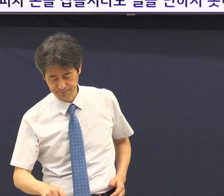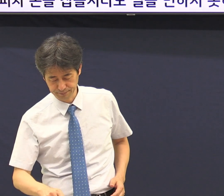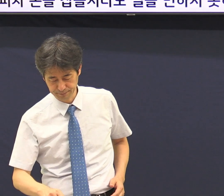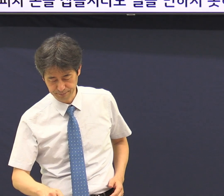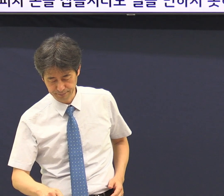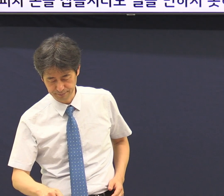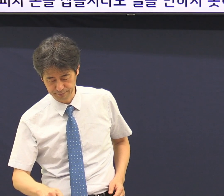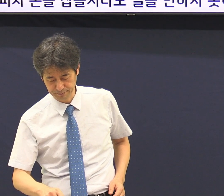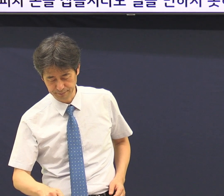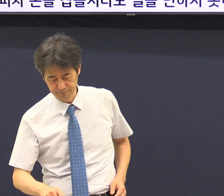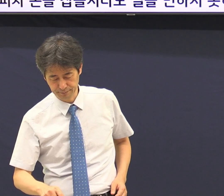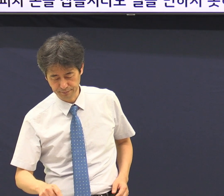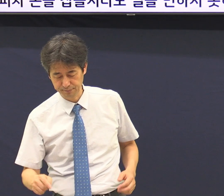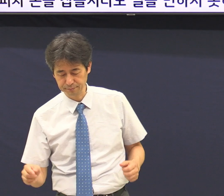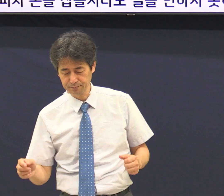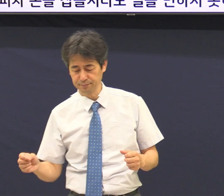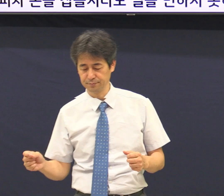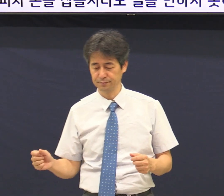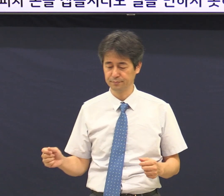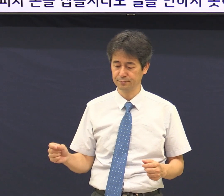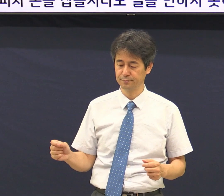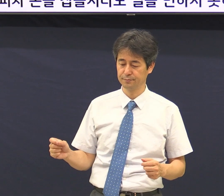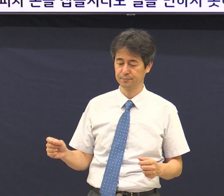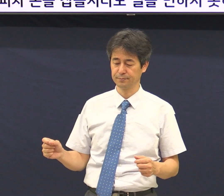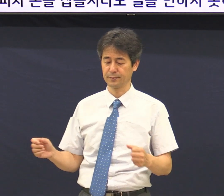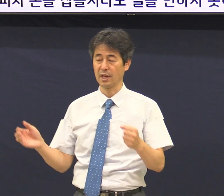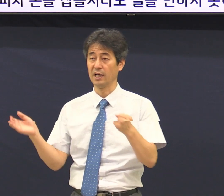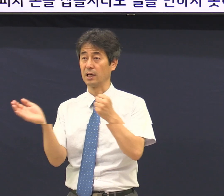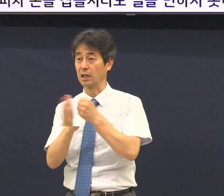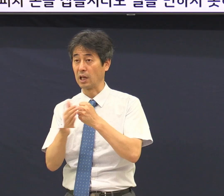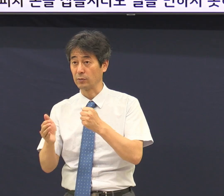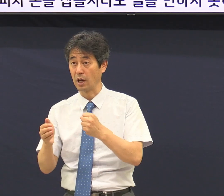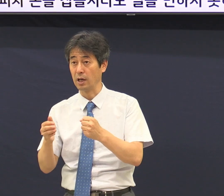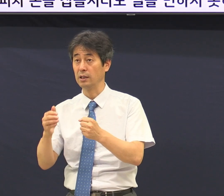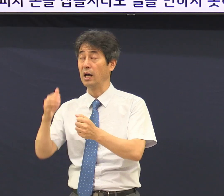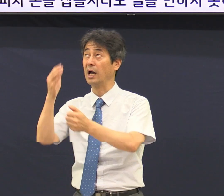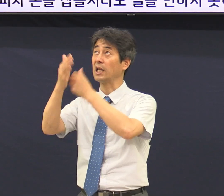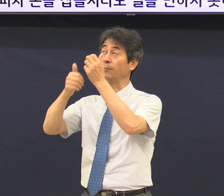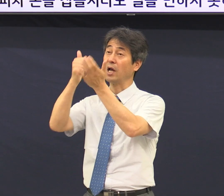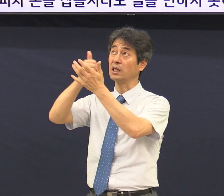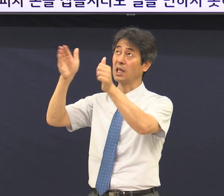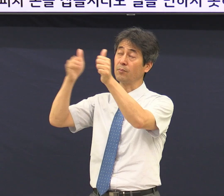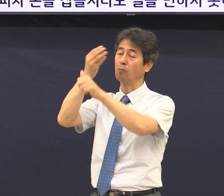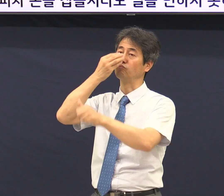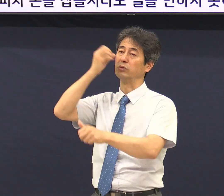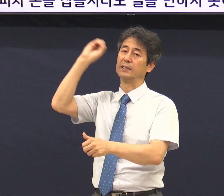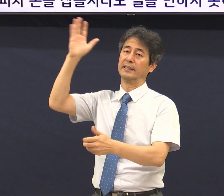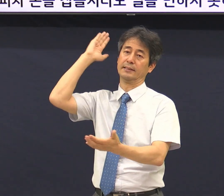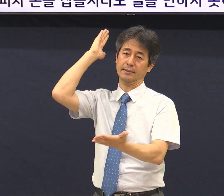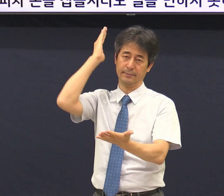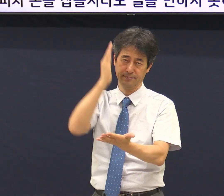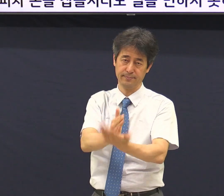우리가 악함 가운데 거할 때 벌이 임한다라는 것이죠. 그렇기 때문에 하나님의